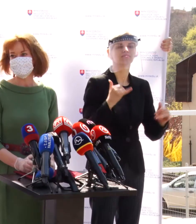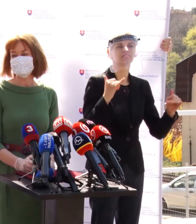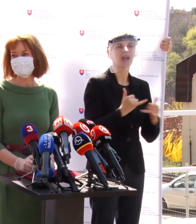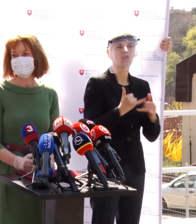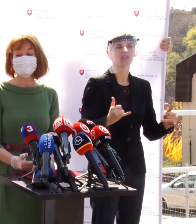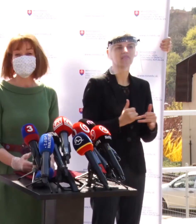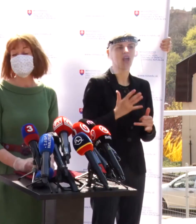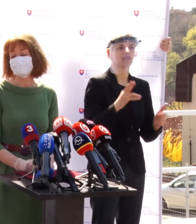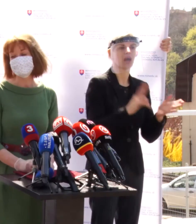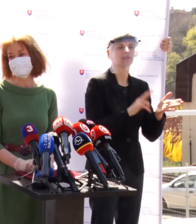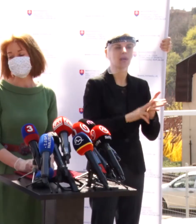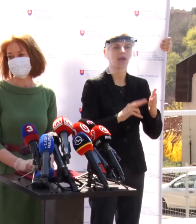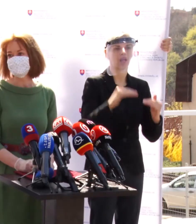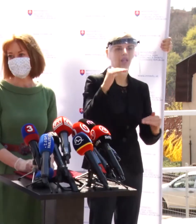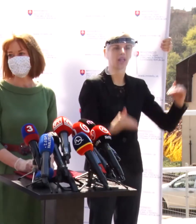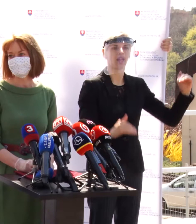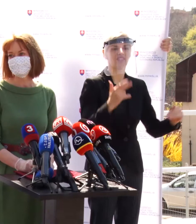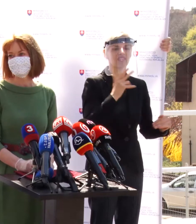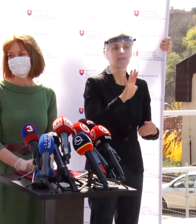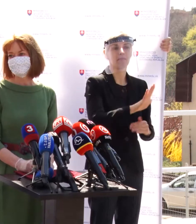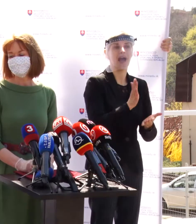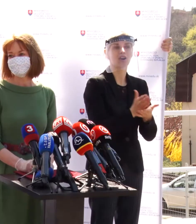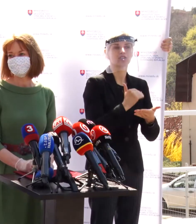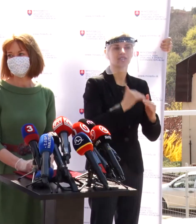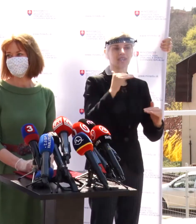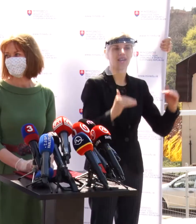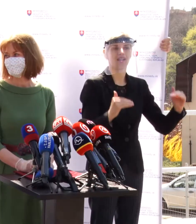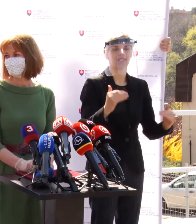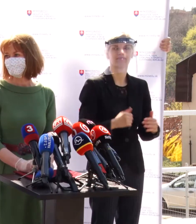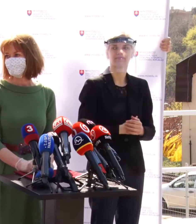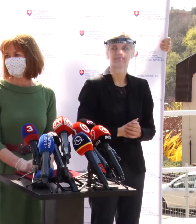v súčasnej situácii, keďže môžu vidieť rozdiely medzi žiakmi.